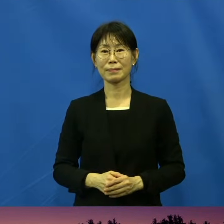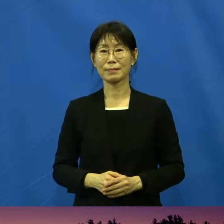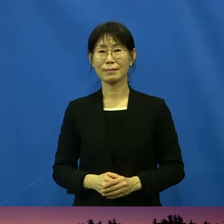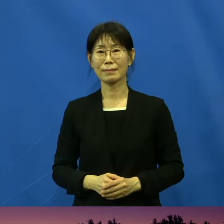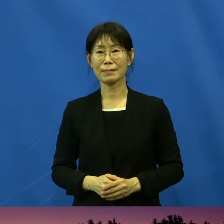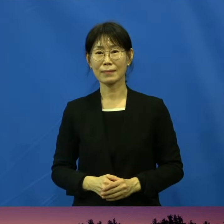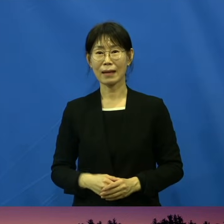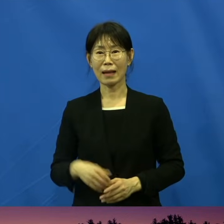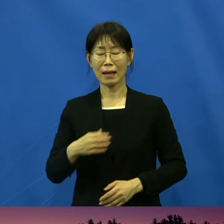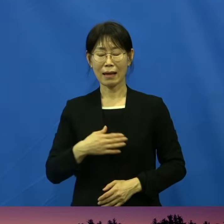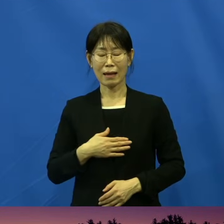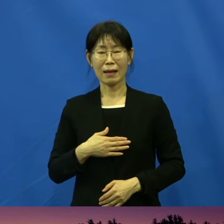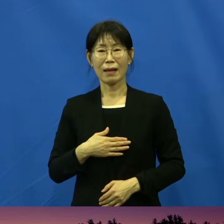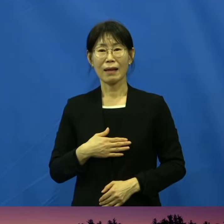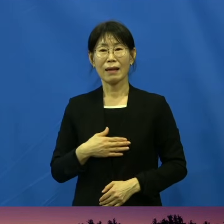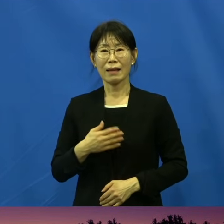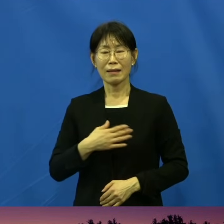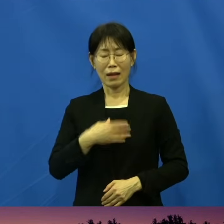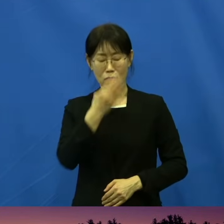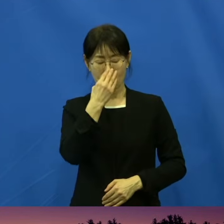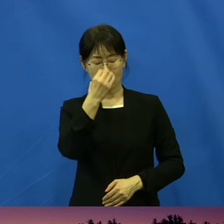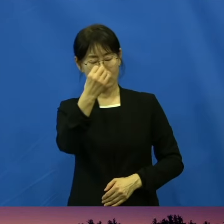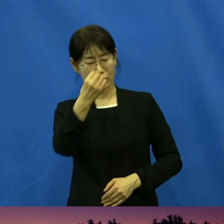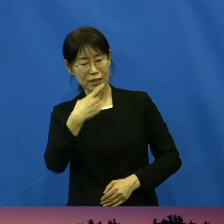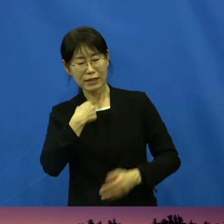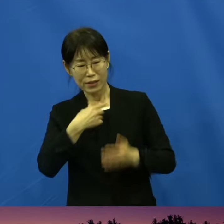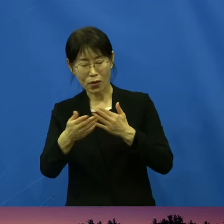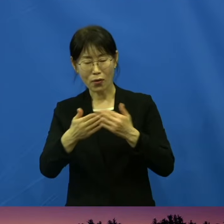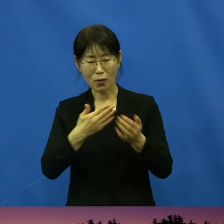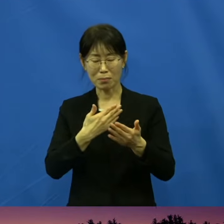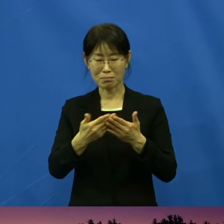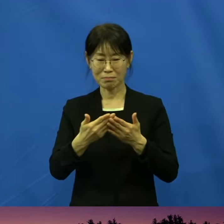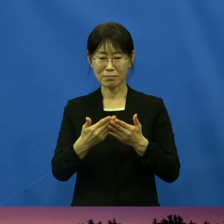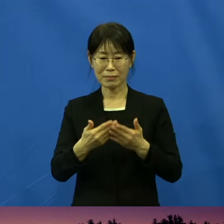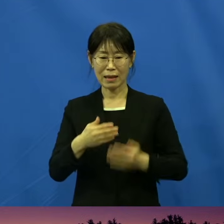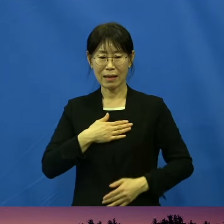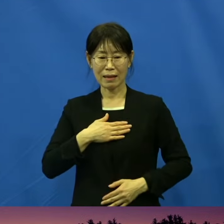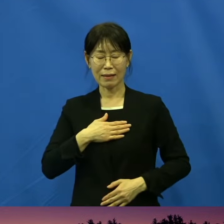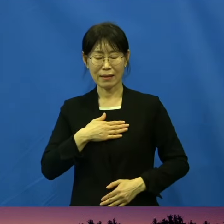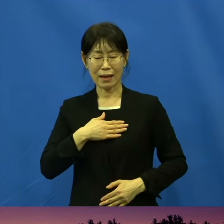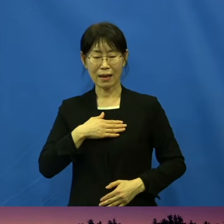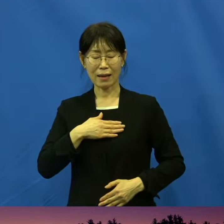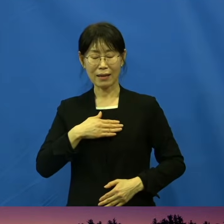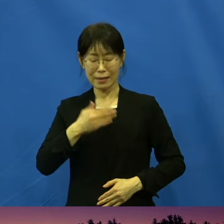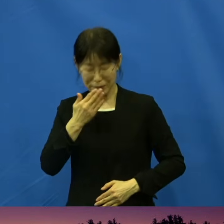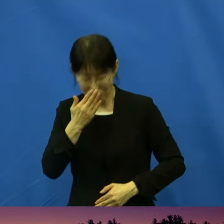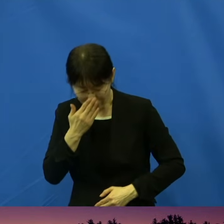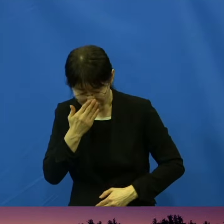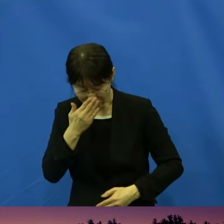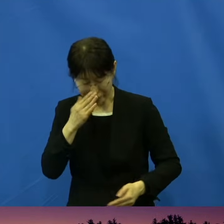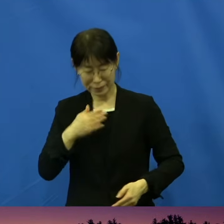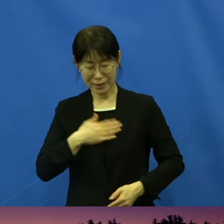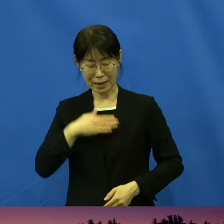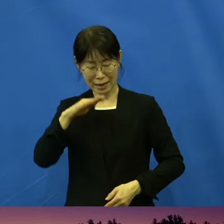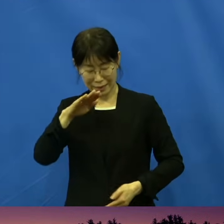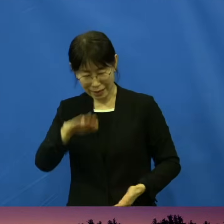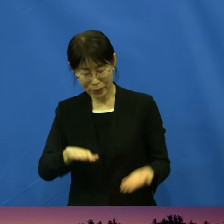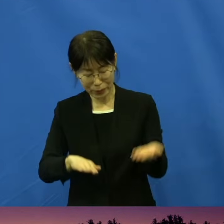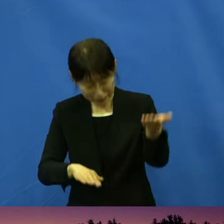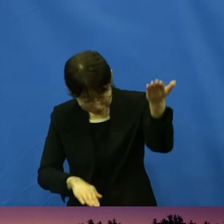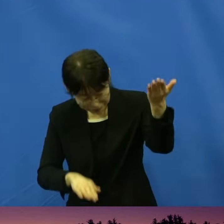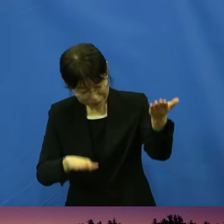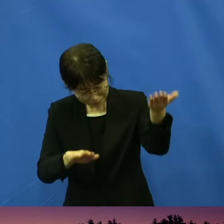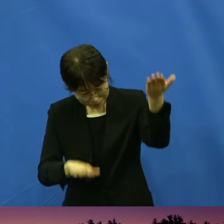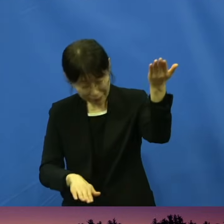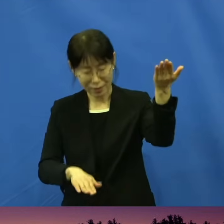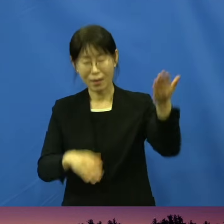때로는 무시되는 경험, 때로는 밟히는 경험, 때로는 내 존재라는 게 아무것도 드러나지 않는 그것을 받아들일 수 있는